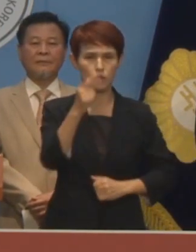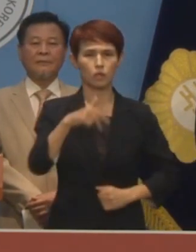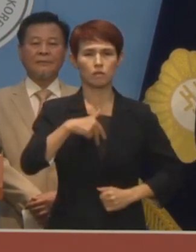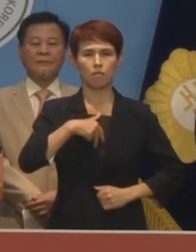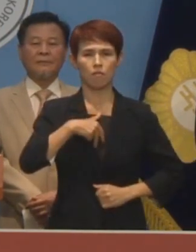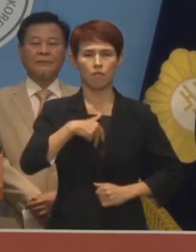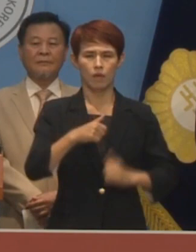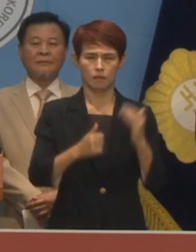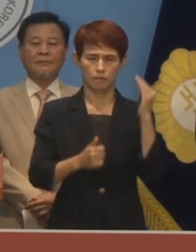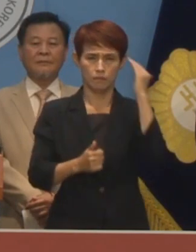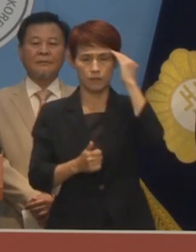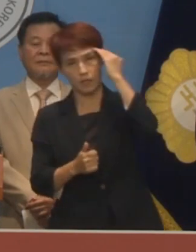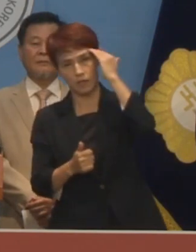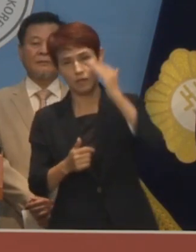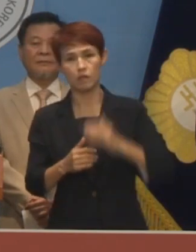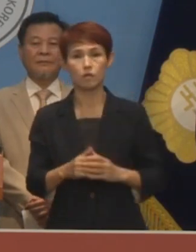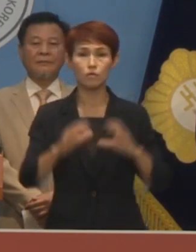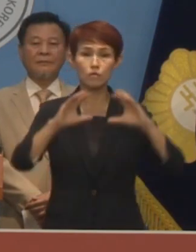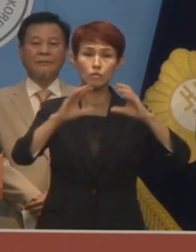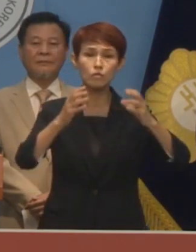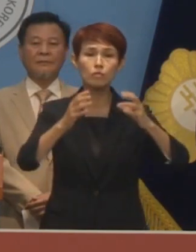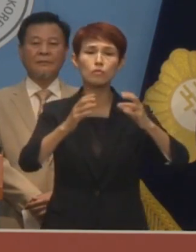국권 회복을 위해서